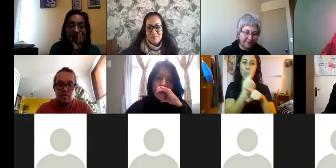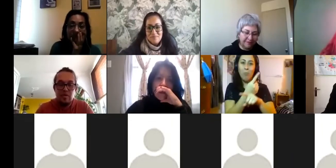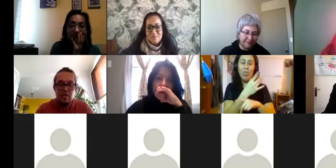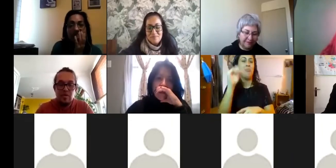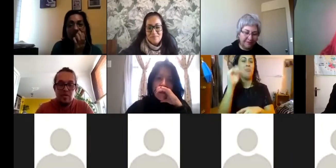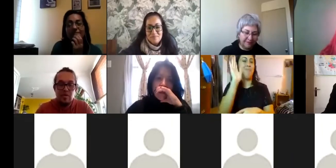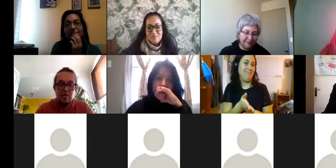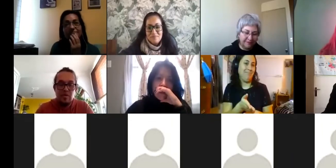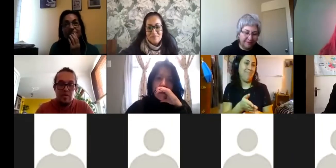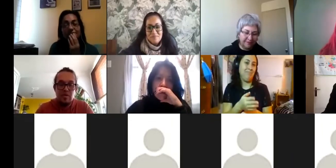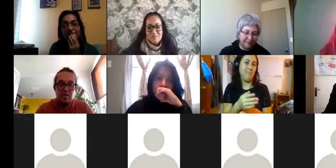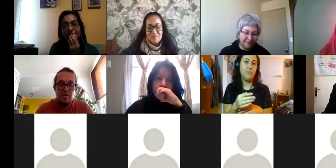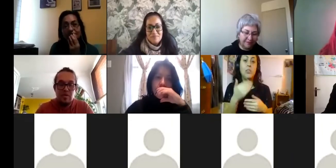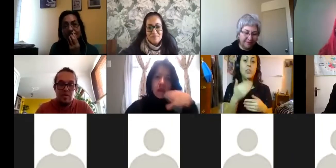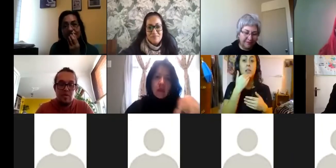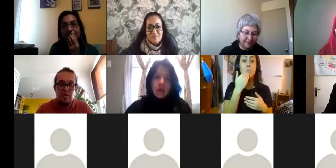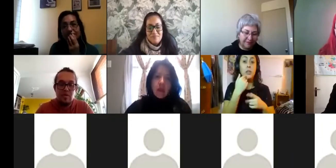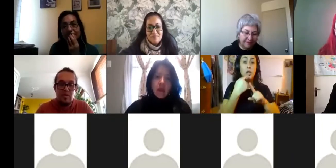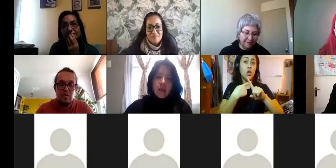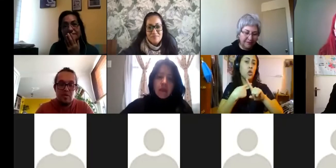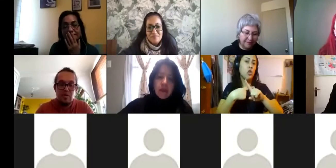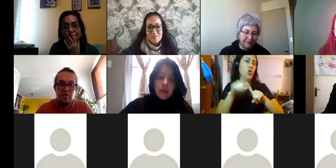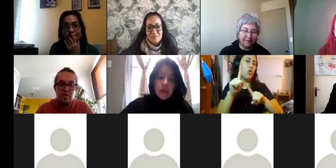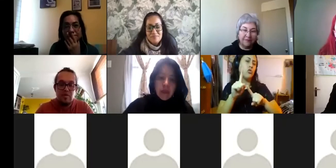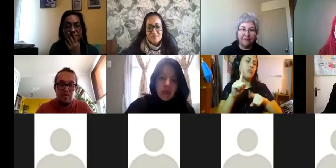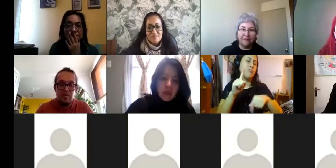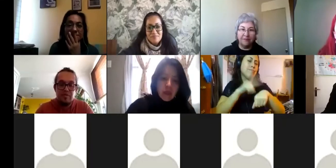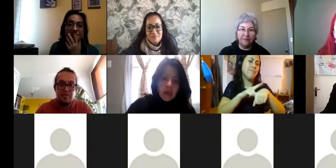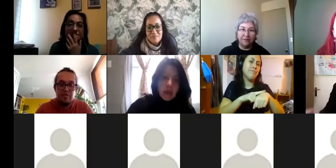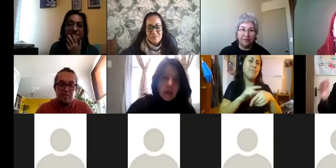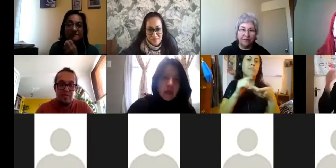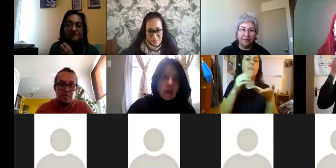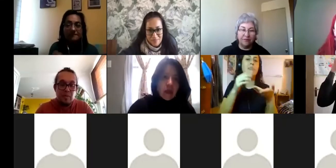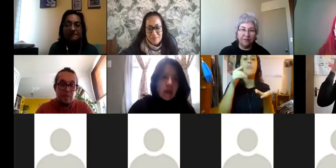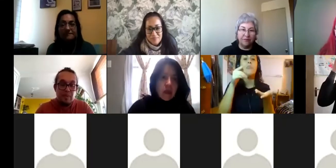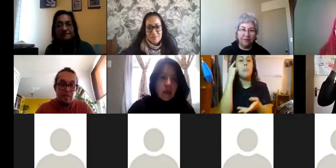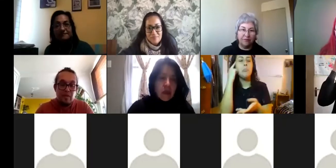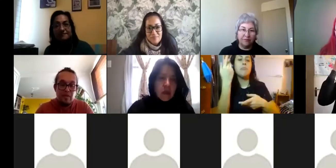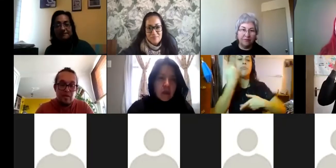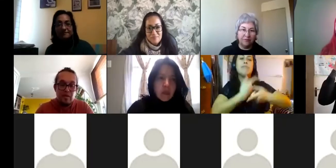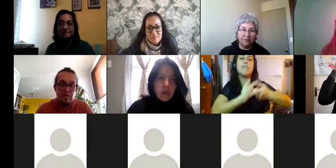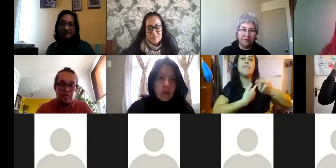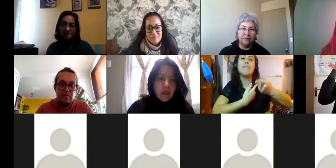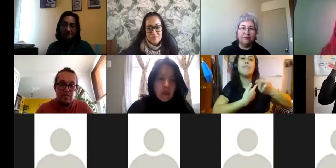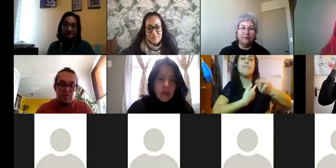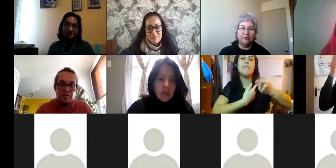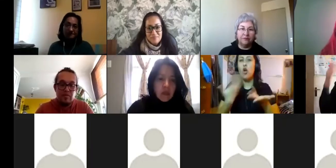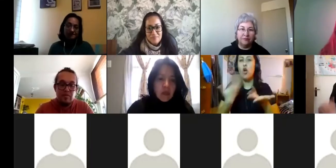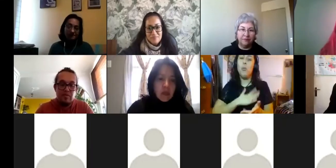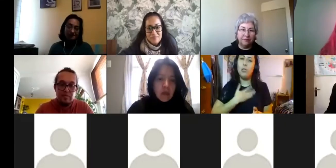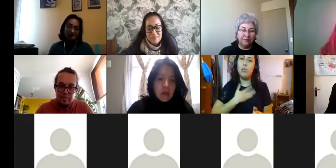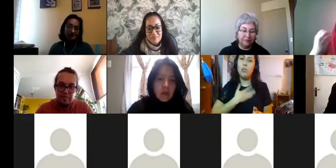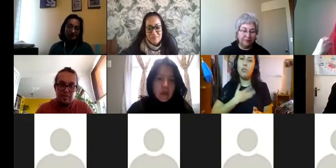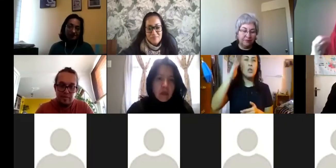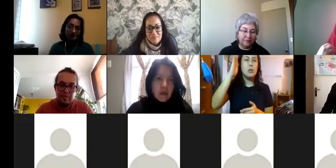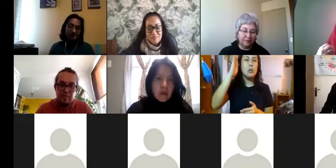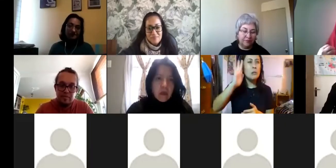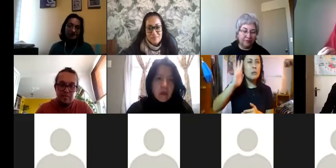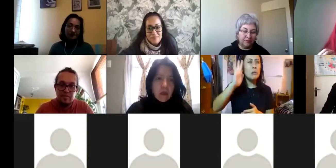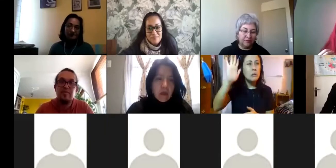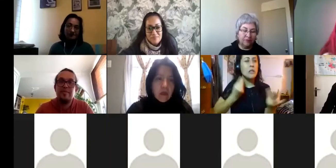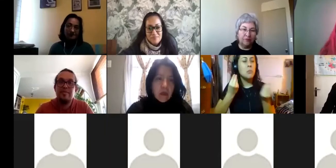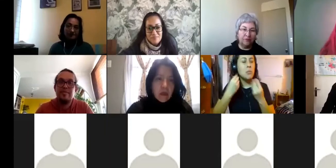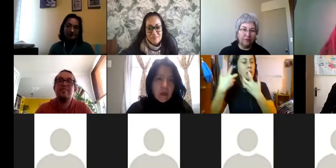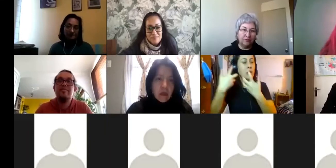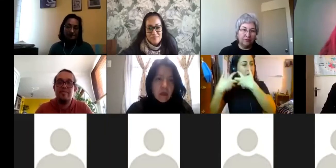como del trabajo de cómo me siento, un tema más de imaginería, y ha sido interesante, pero lo hemos